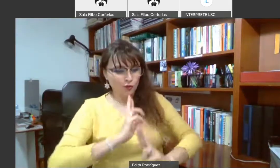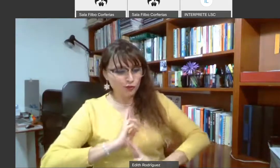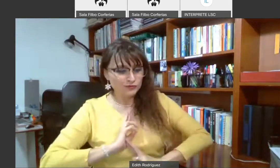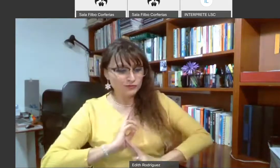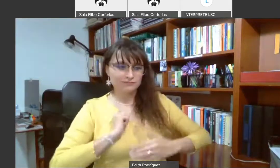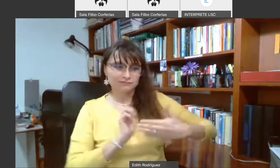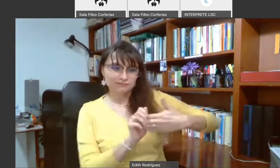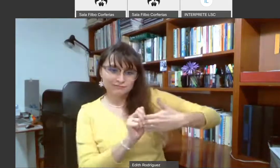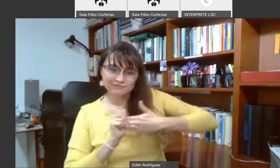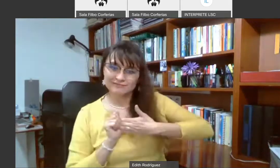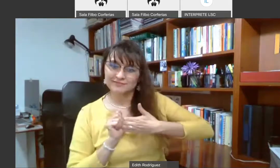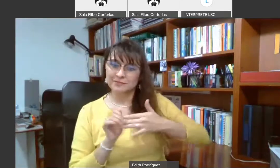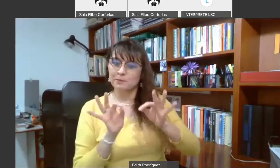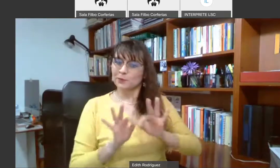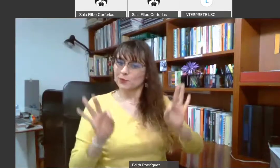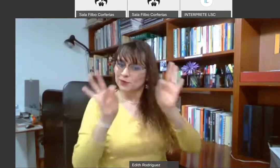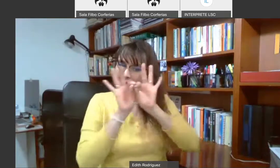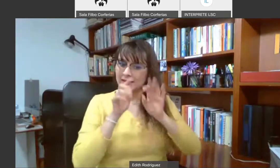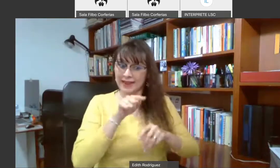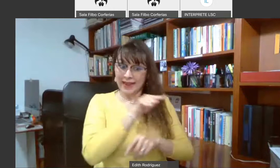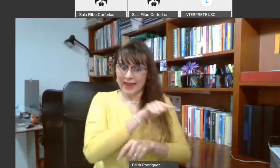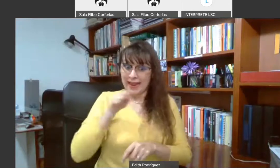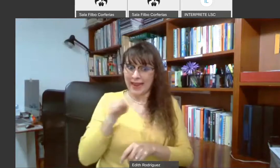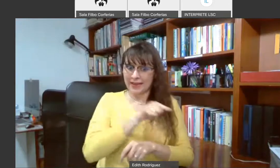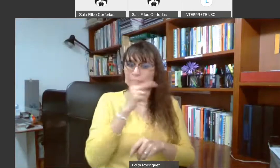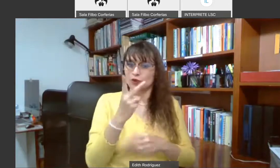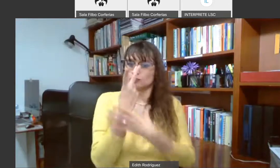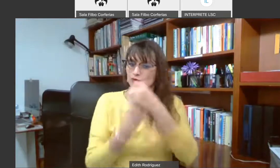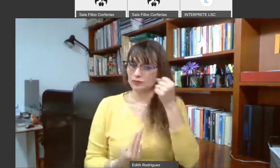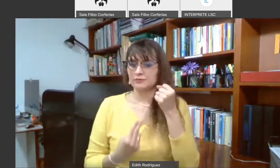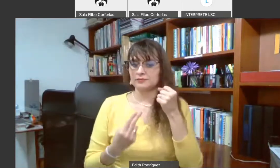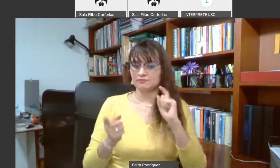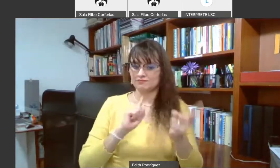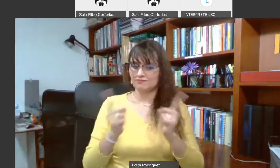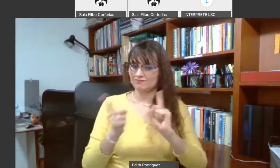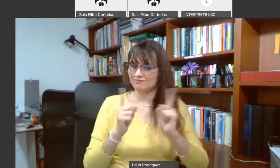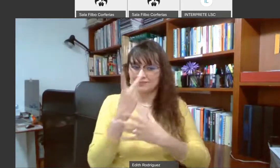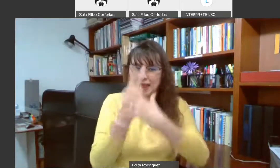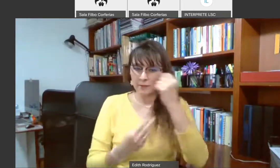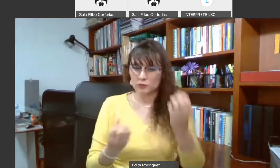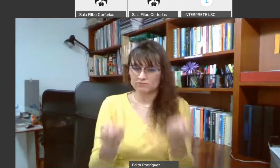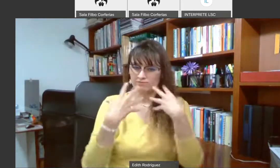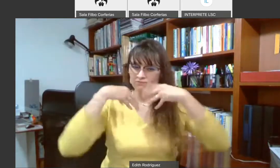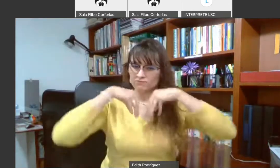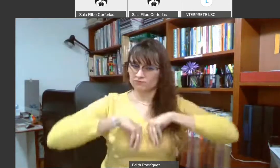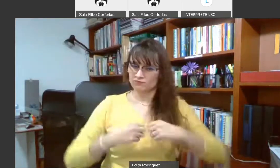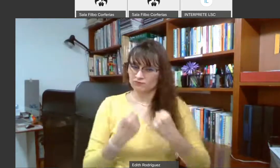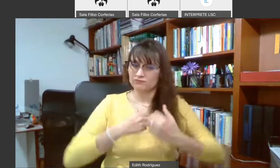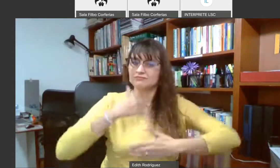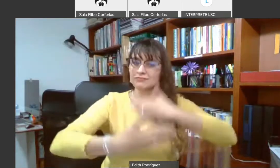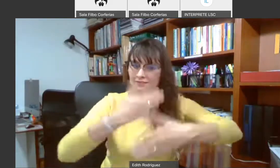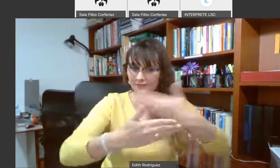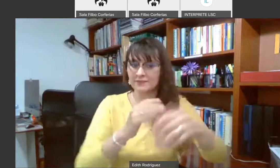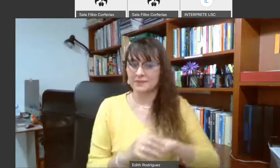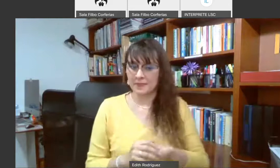Pues los permite reconocerse, les permite todo este amor, esta orientación y que puede ser de